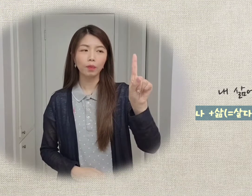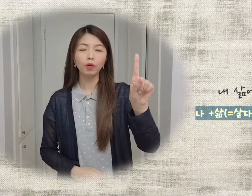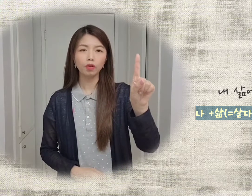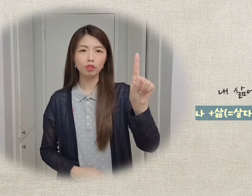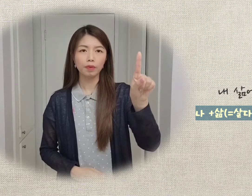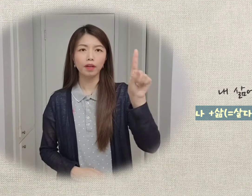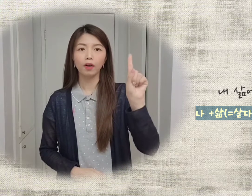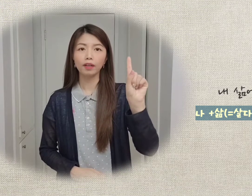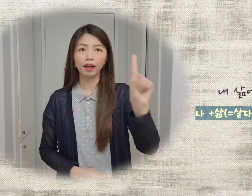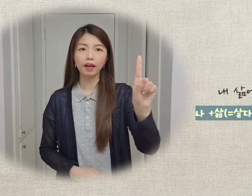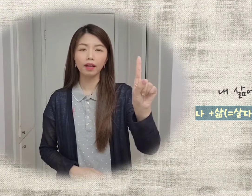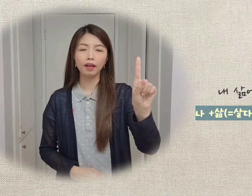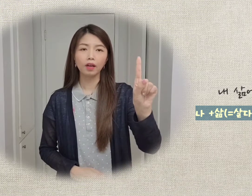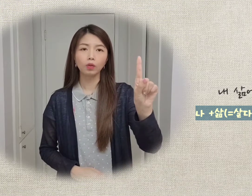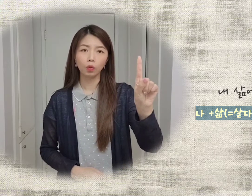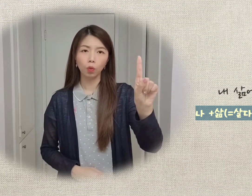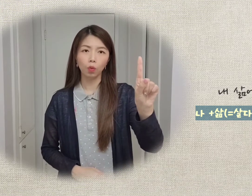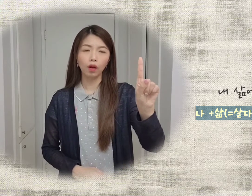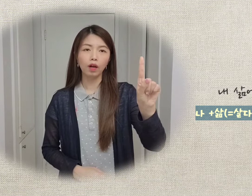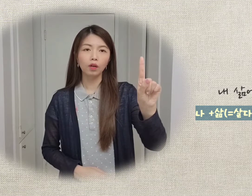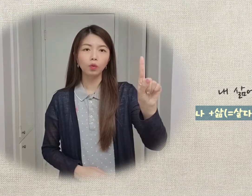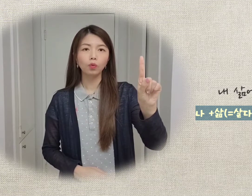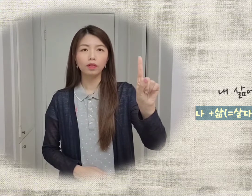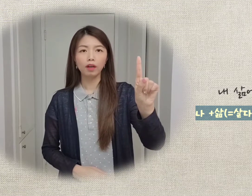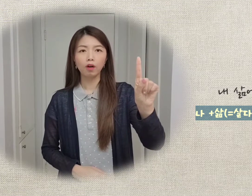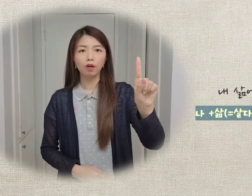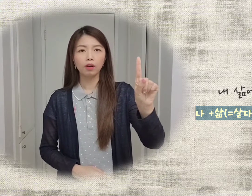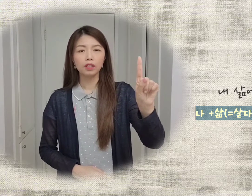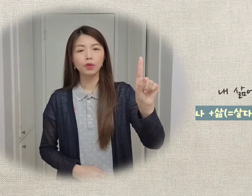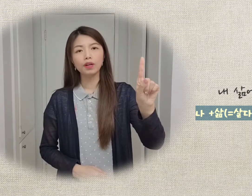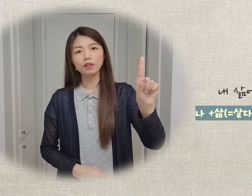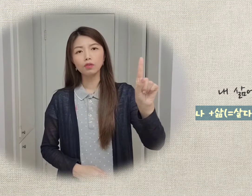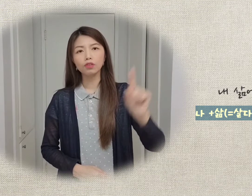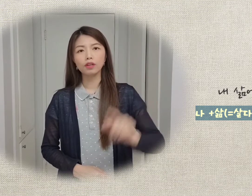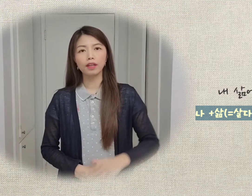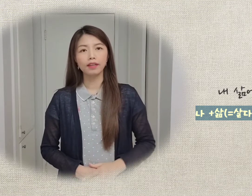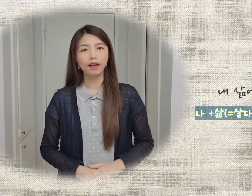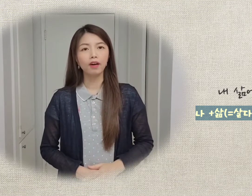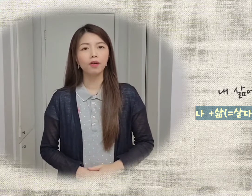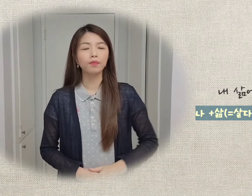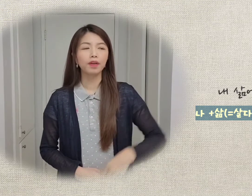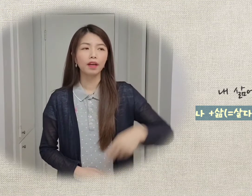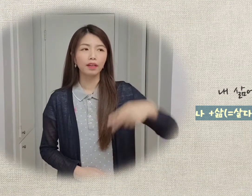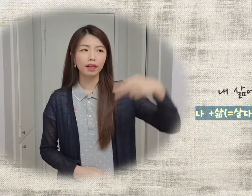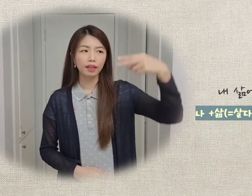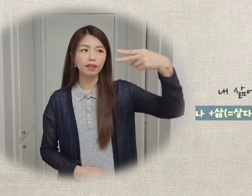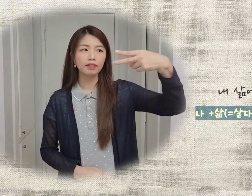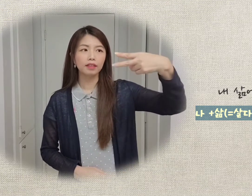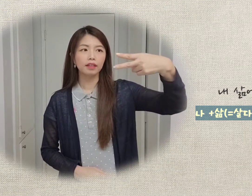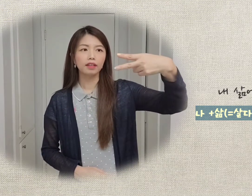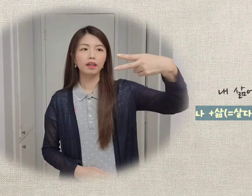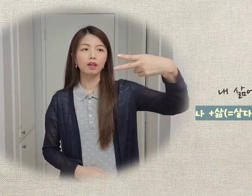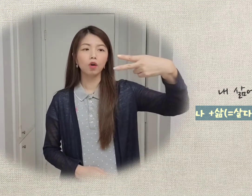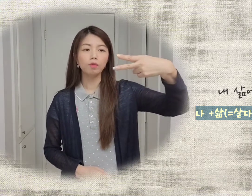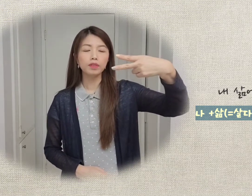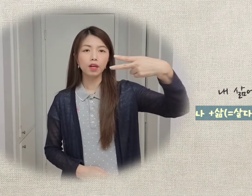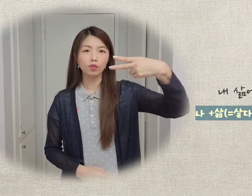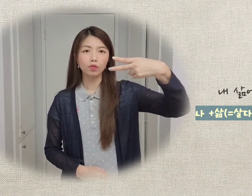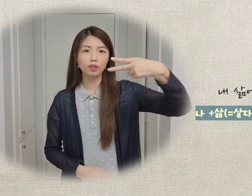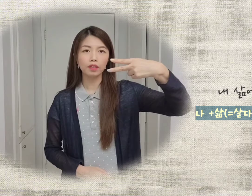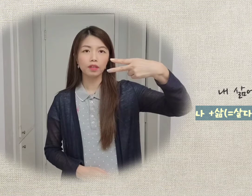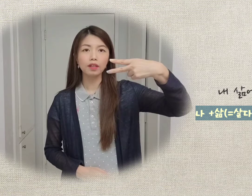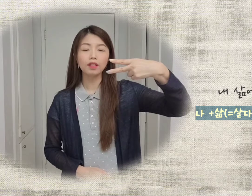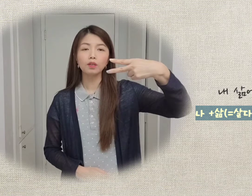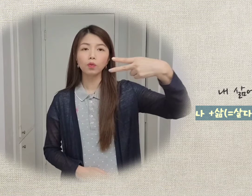하나라고 이렇게 표현해 주시면 돼요. 하나, 도. 도는요, 지어를 써주셔야 되는데요. 일단 디귿은